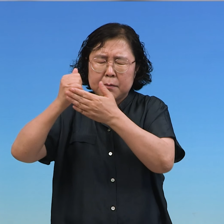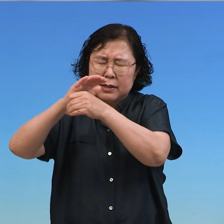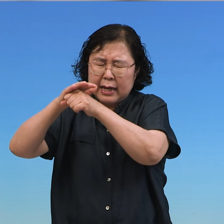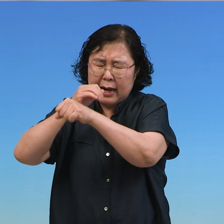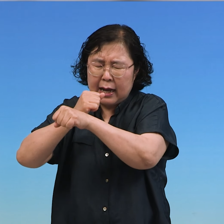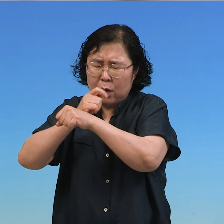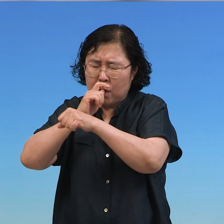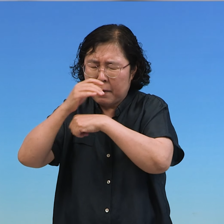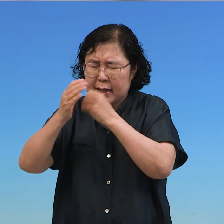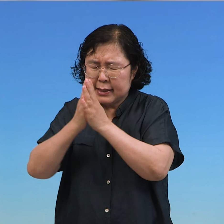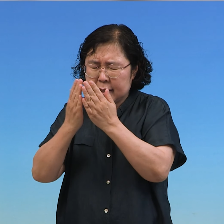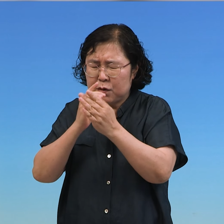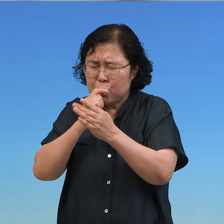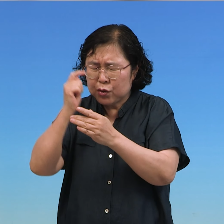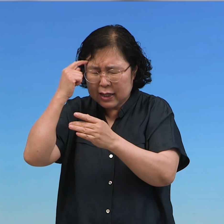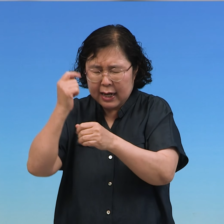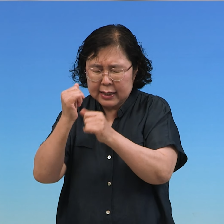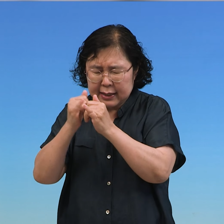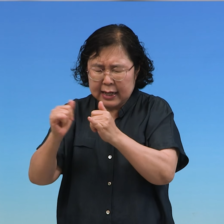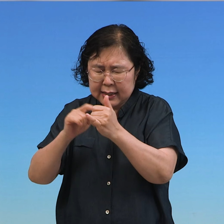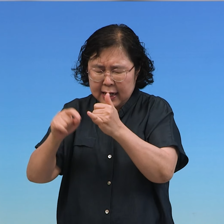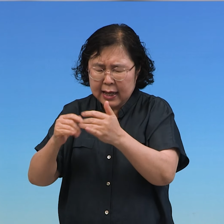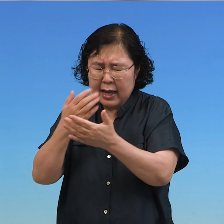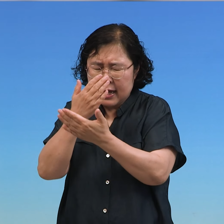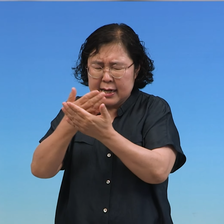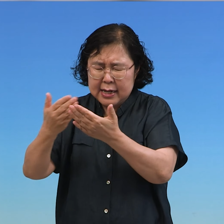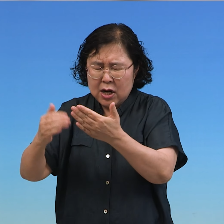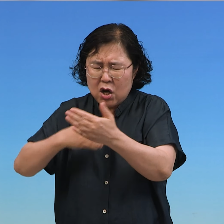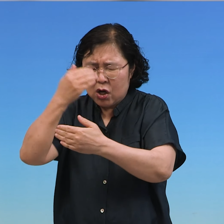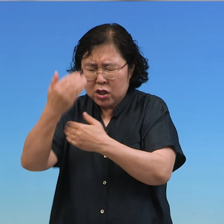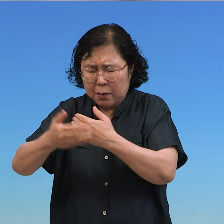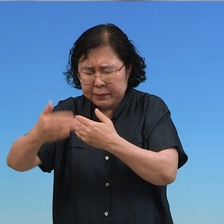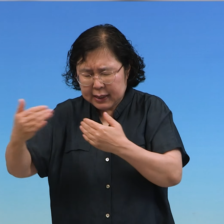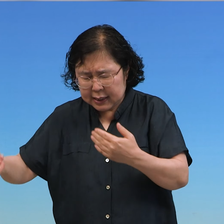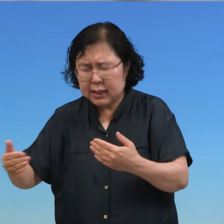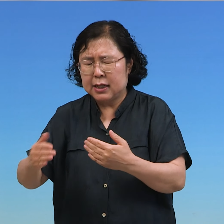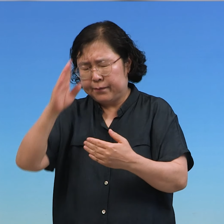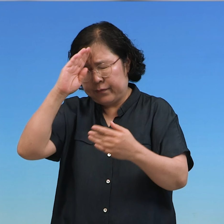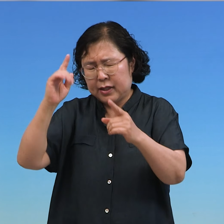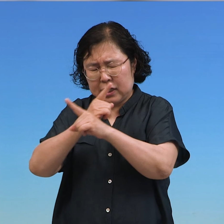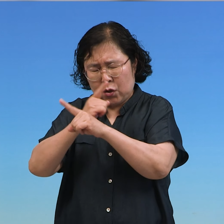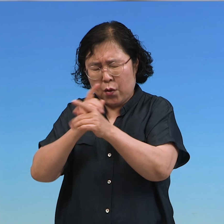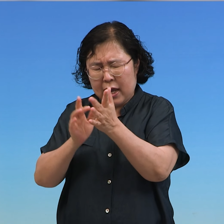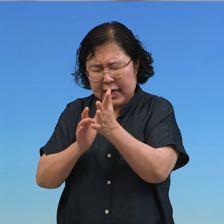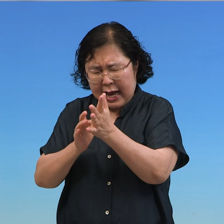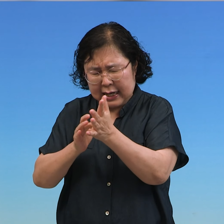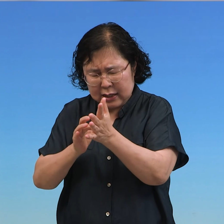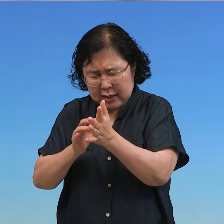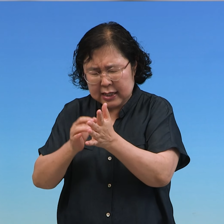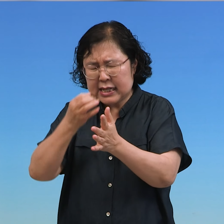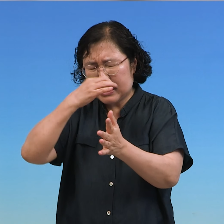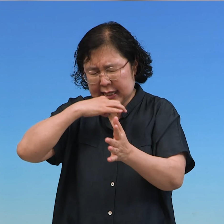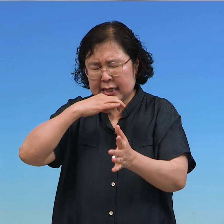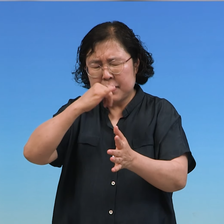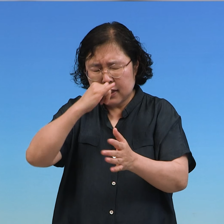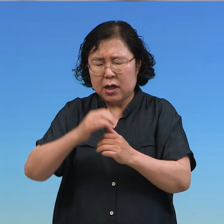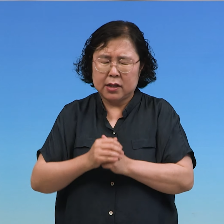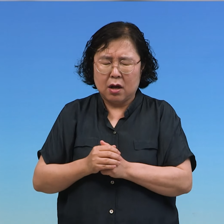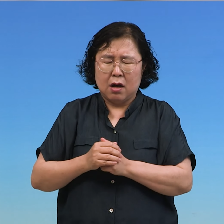사랑하고 말씀을 묵상하는 자들에게 흘러 넘치는 치료의 약효가 있어서 뭐 별 몇 마디